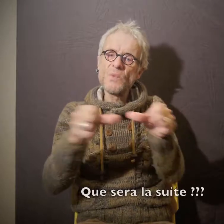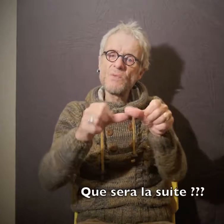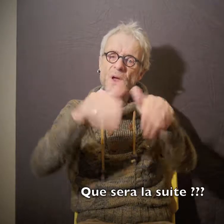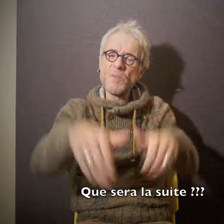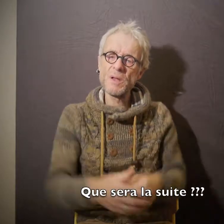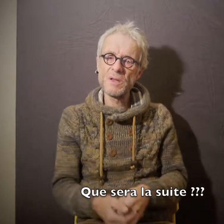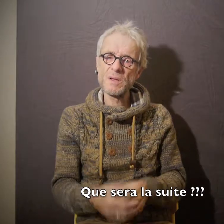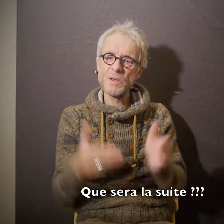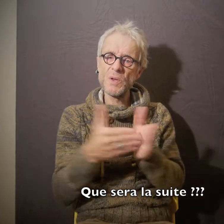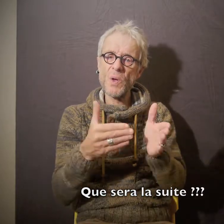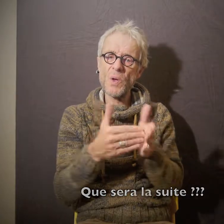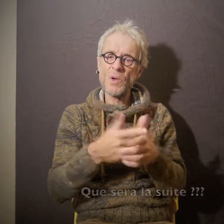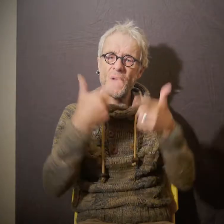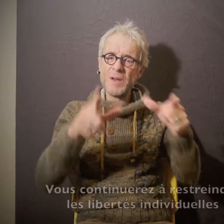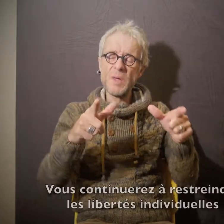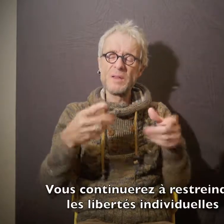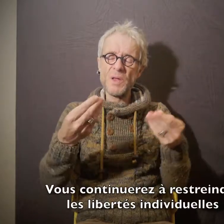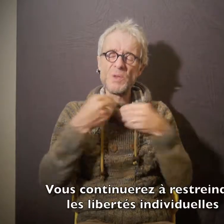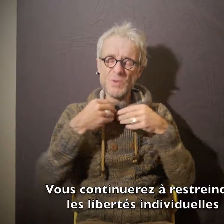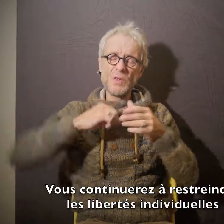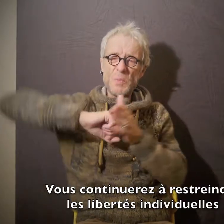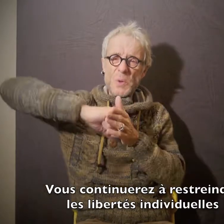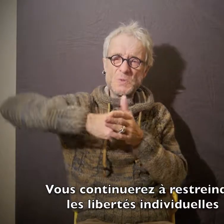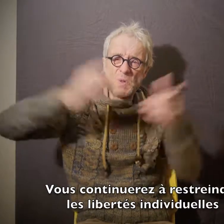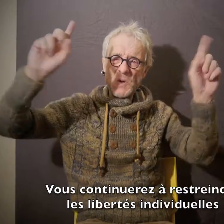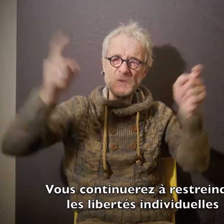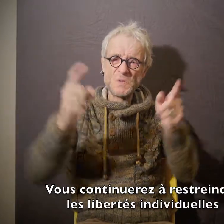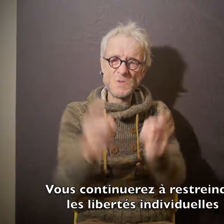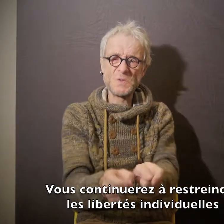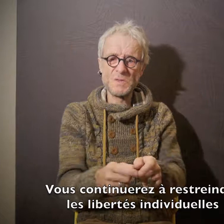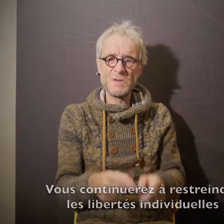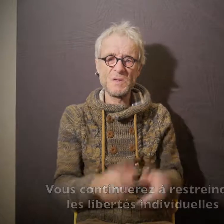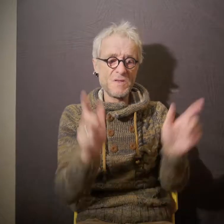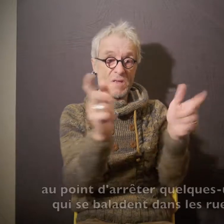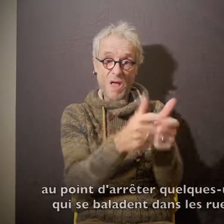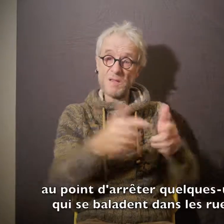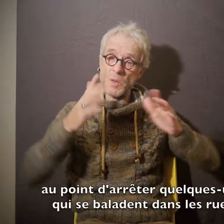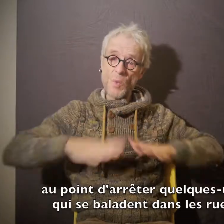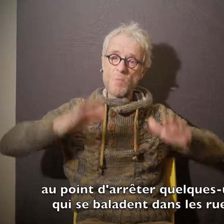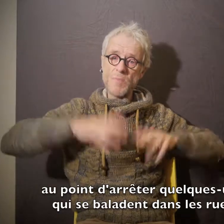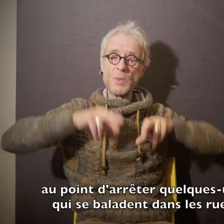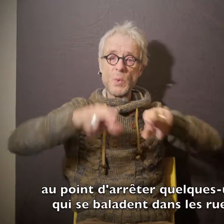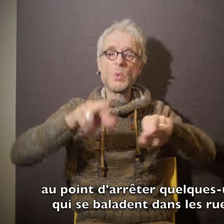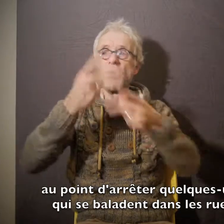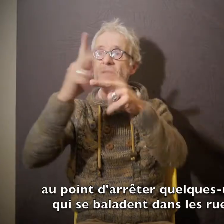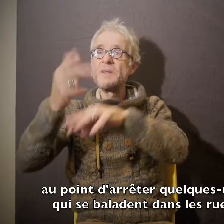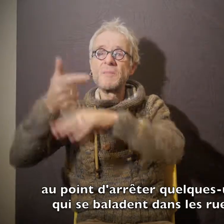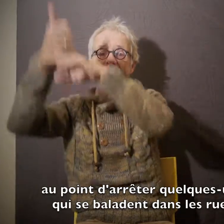Que sera la suite? Vous continuerez à restreindre les libertés individuelles au point d'arrêter quelques-uns qui